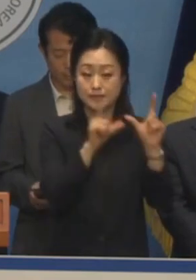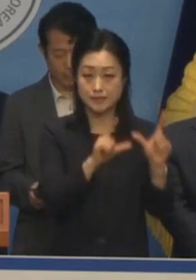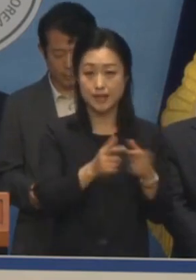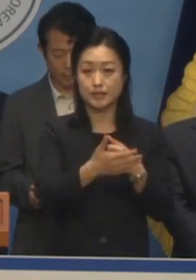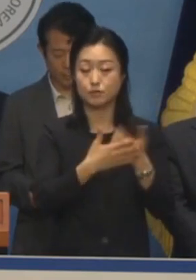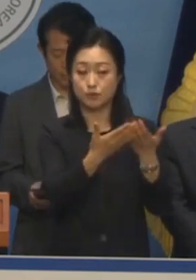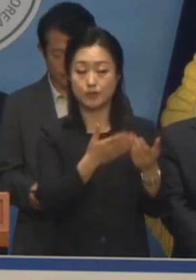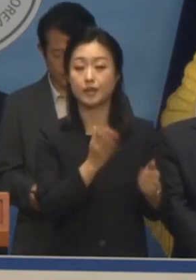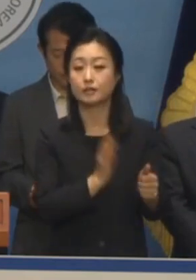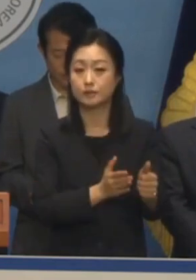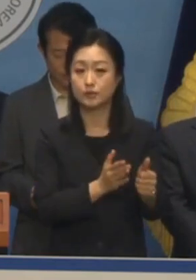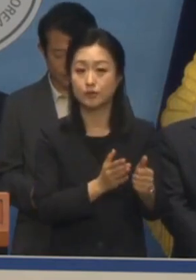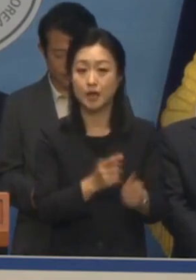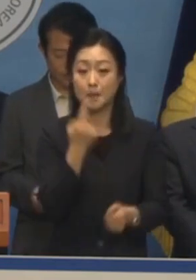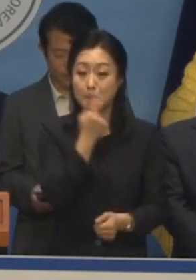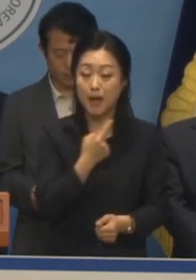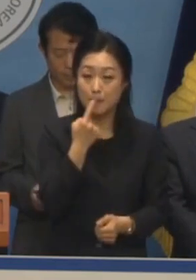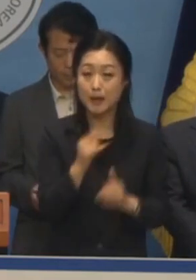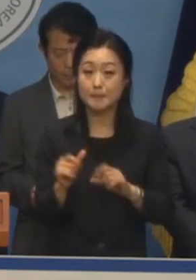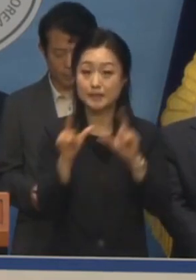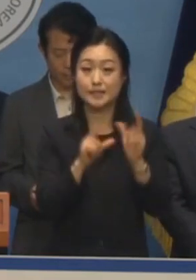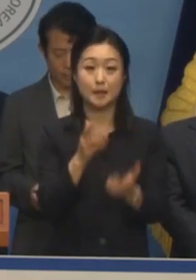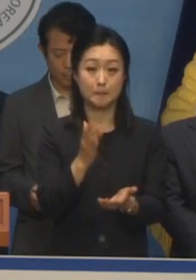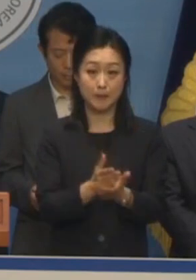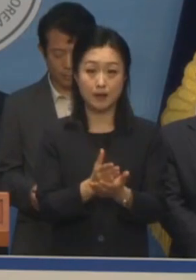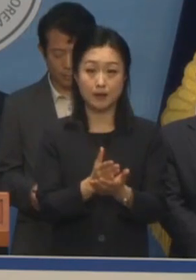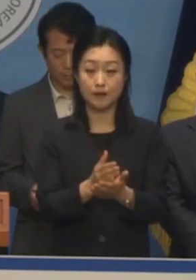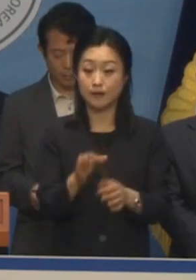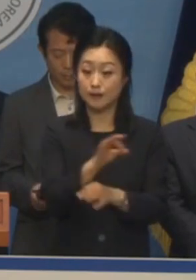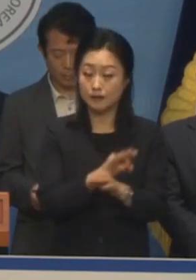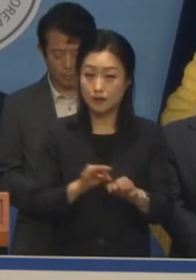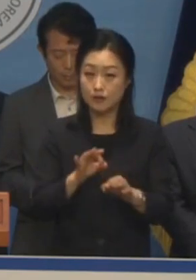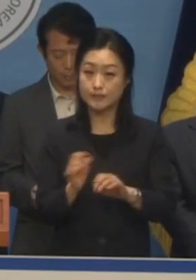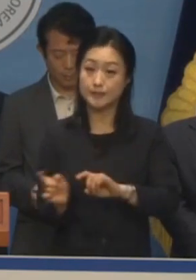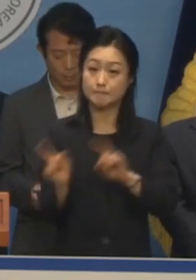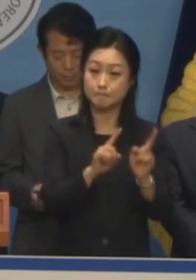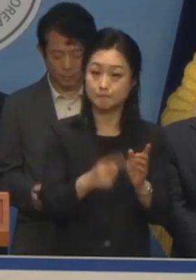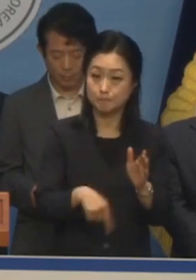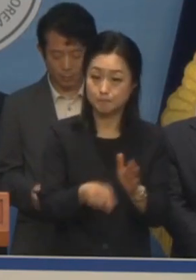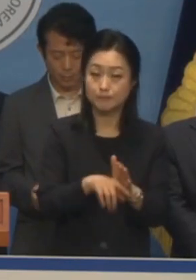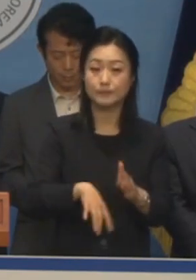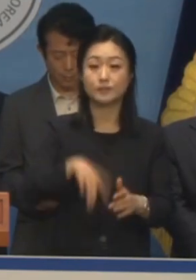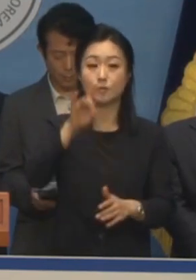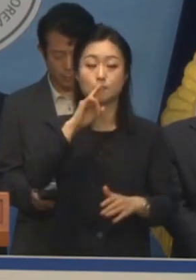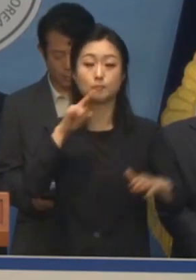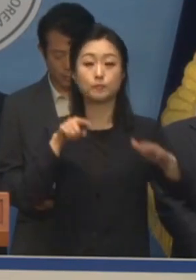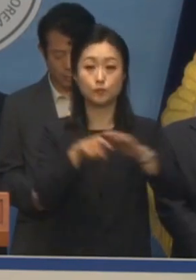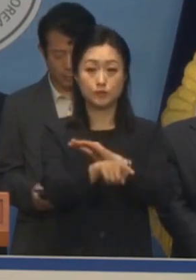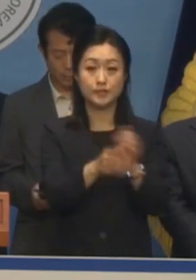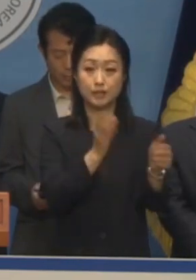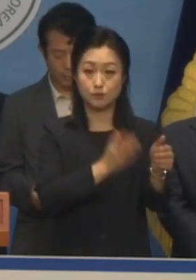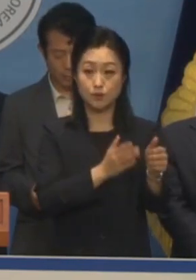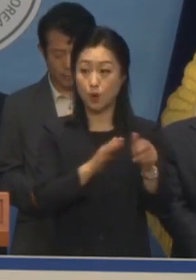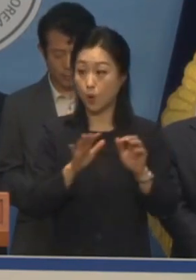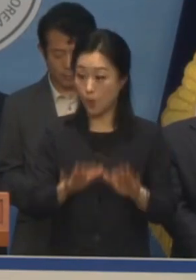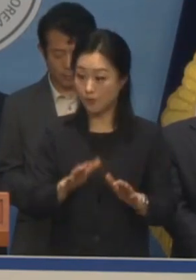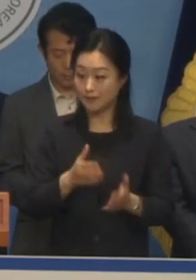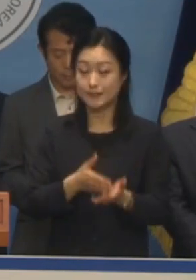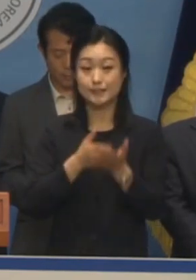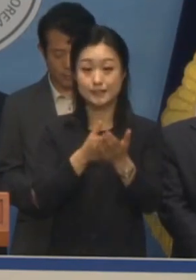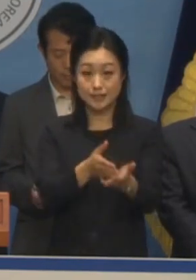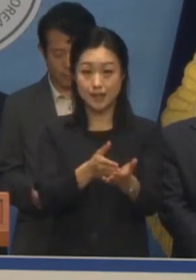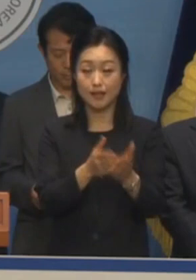챙기시기 바랍니다. 말로만 민생이 아니라 민생경제 현장을 살리기 위한 첫 번째 조치로 오늘 저희가